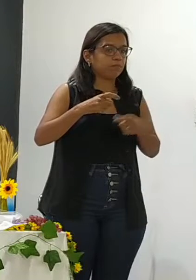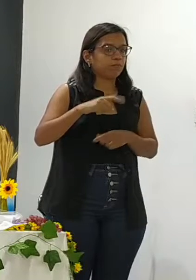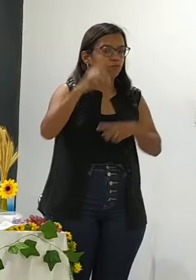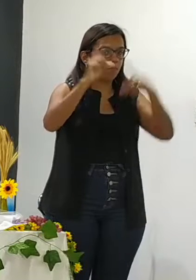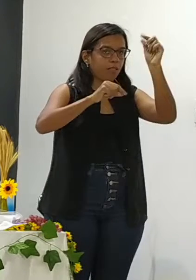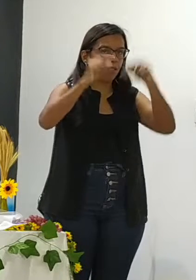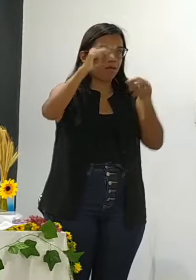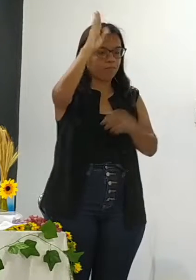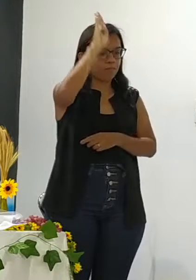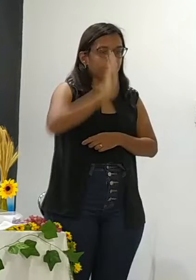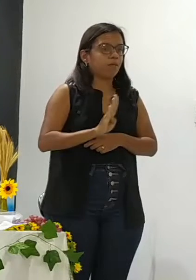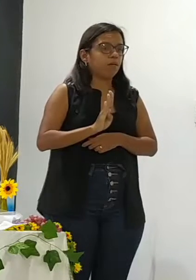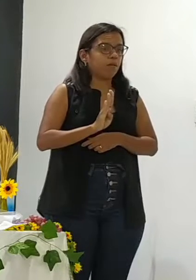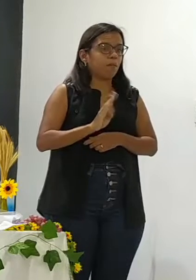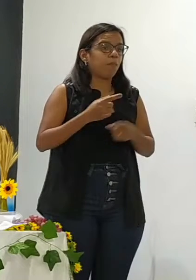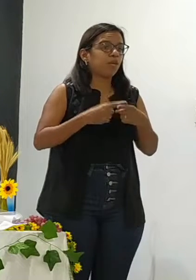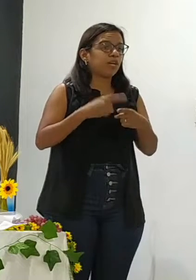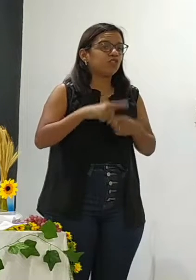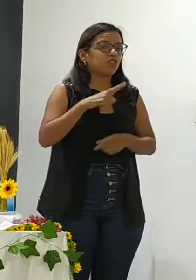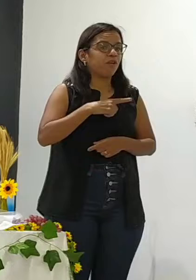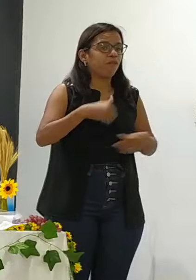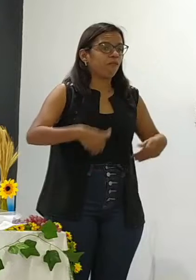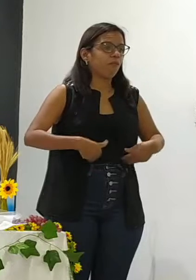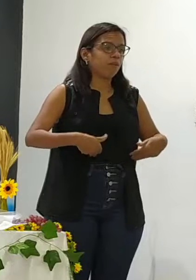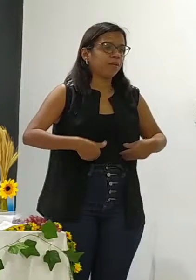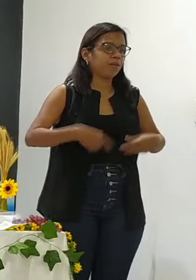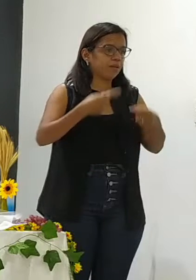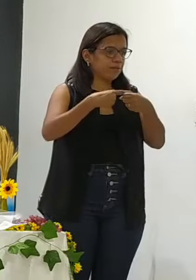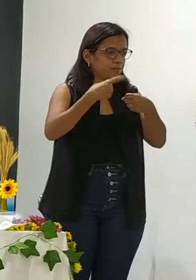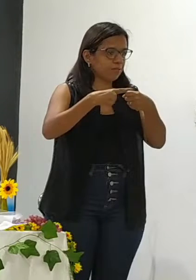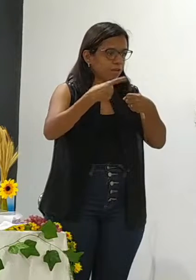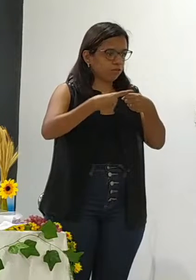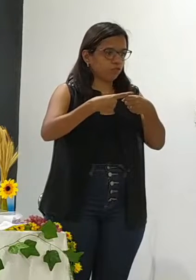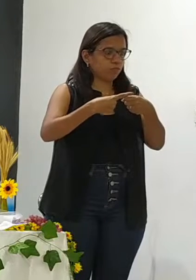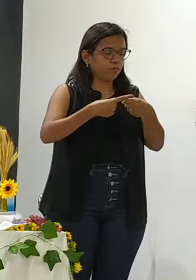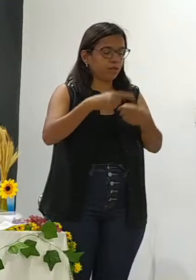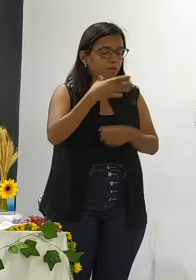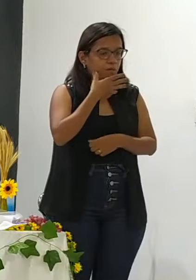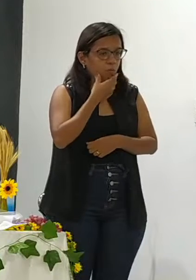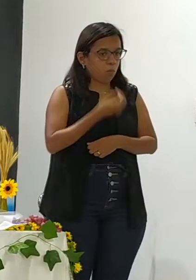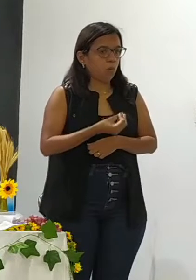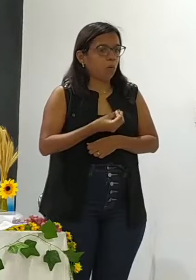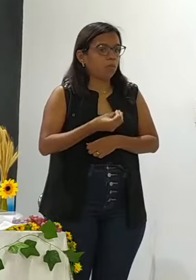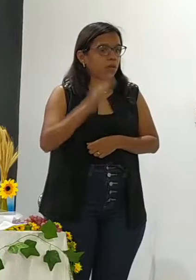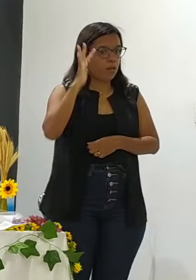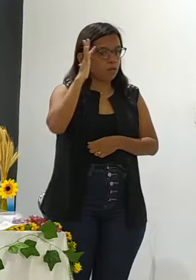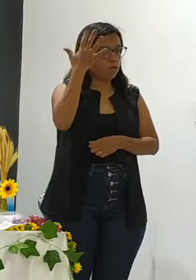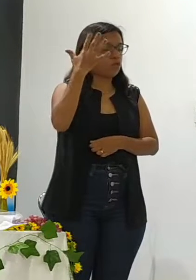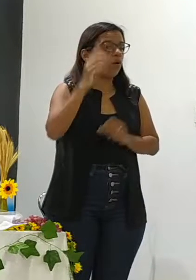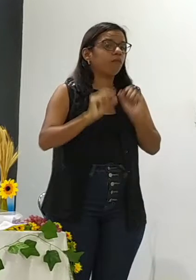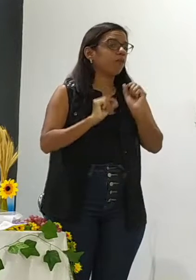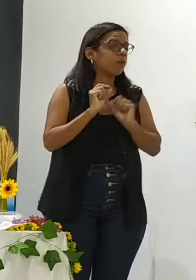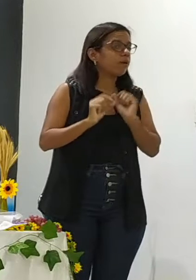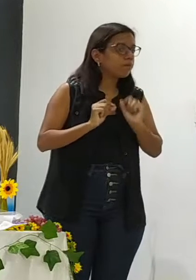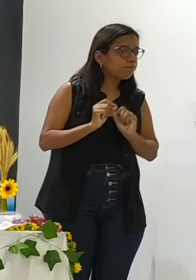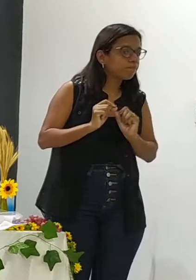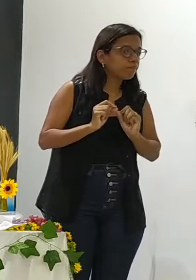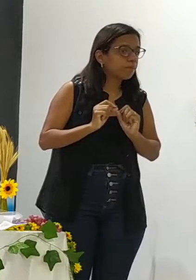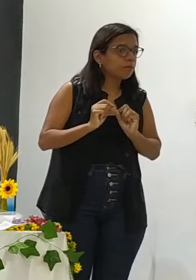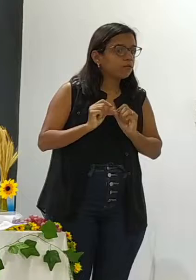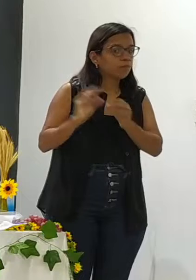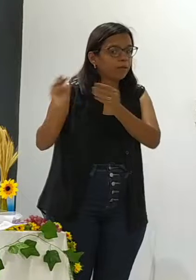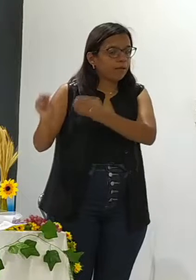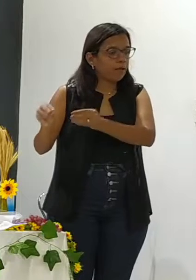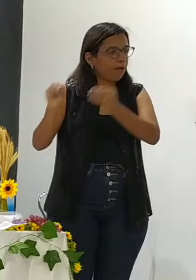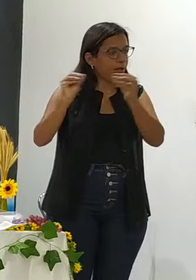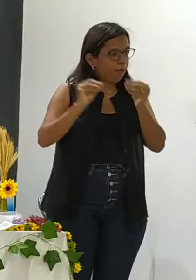fome na cidade. E Elimelec ele resolve levar sua